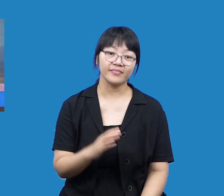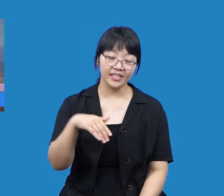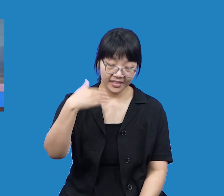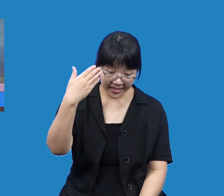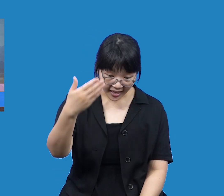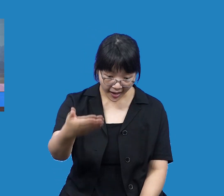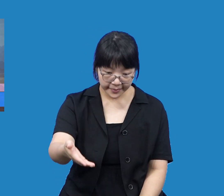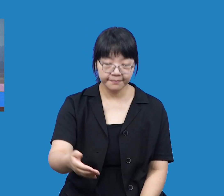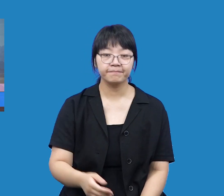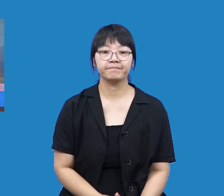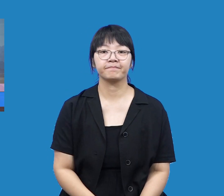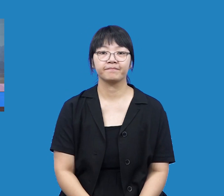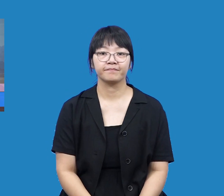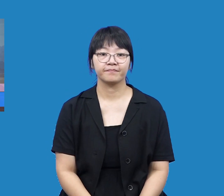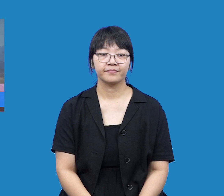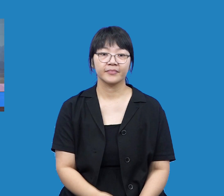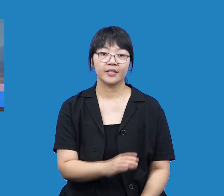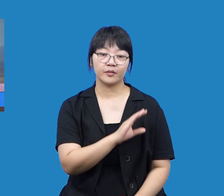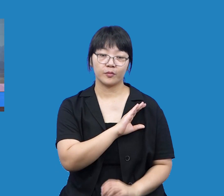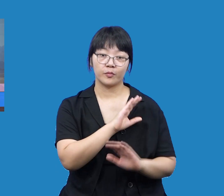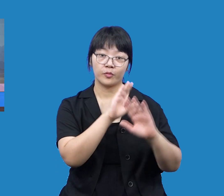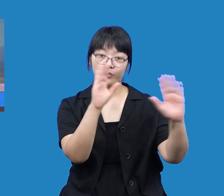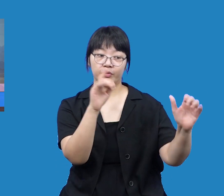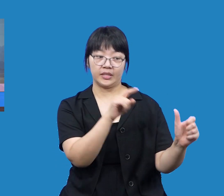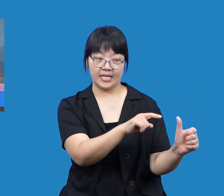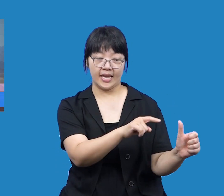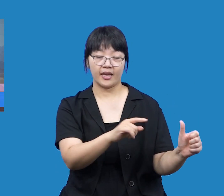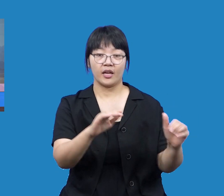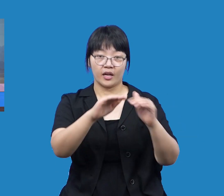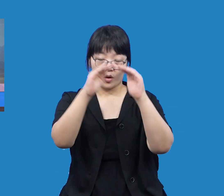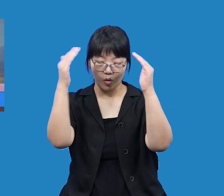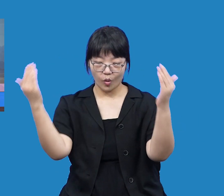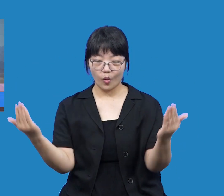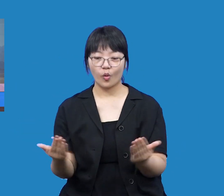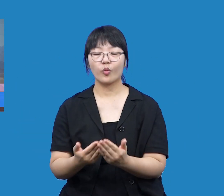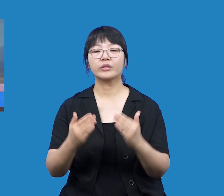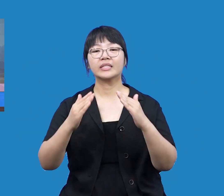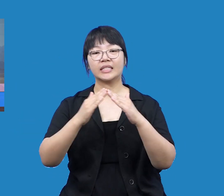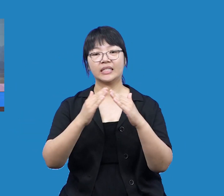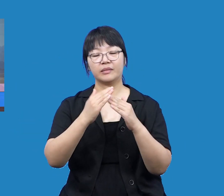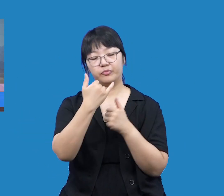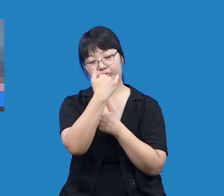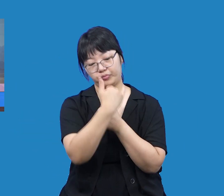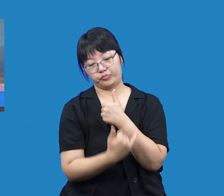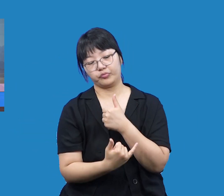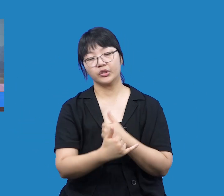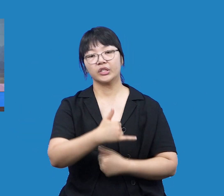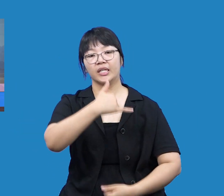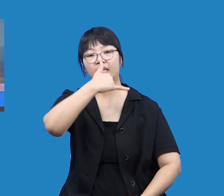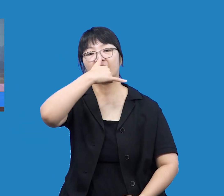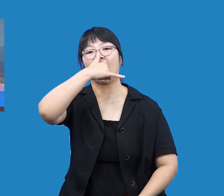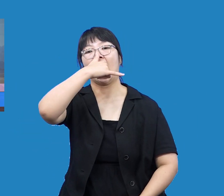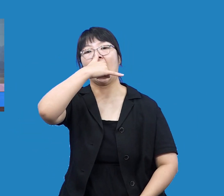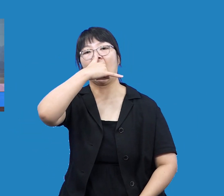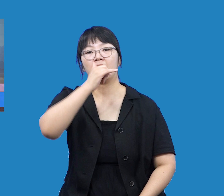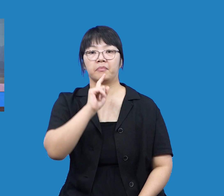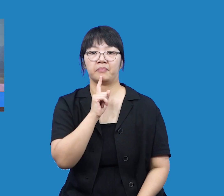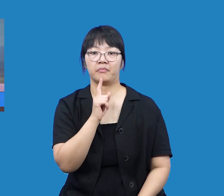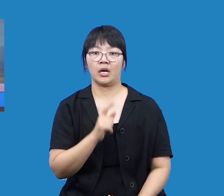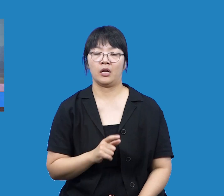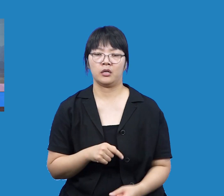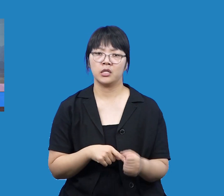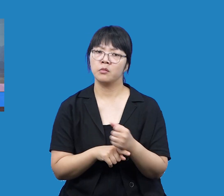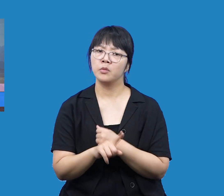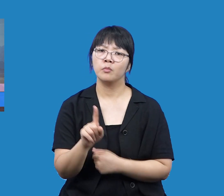또 말씀하시기를 그는 온 집안에 충성되다. 내 온 집에 충성되다. 이게